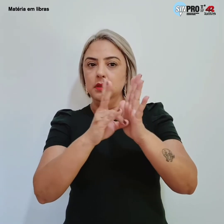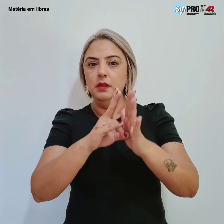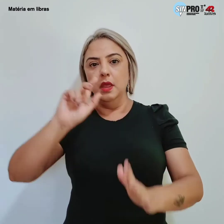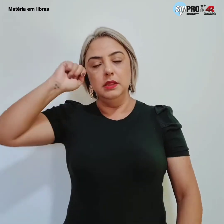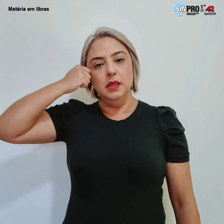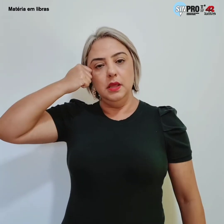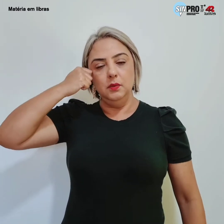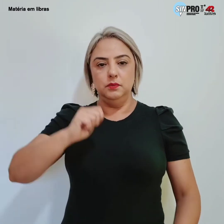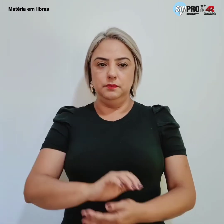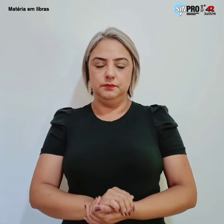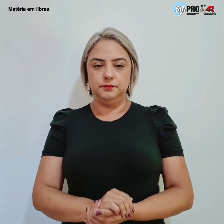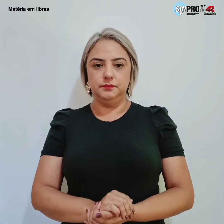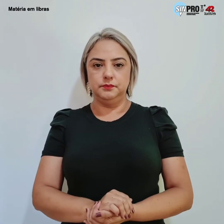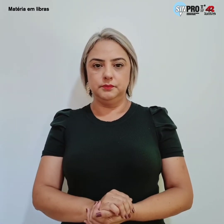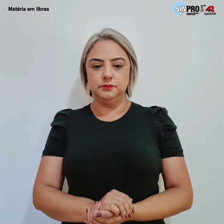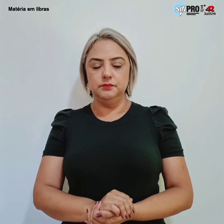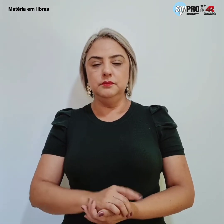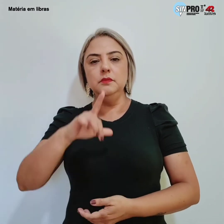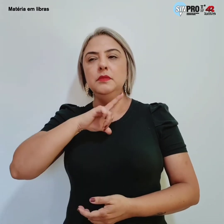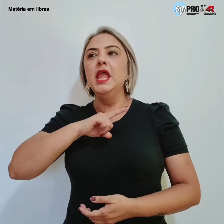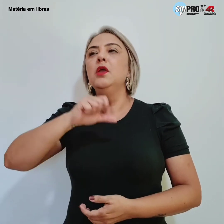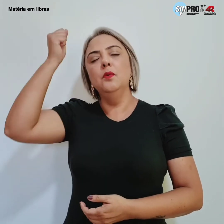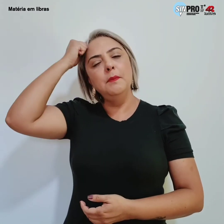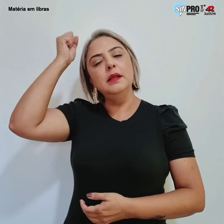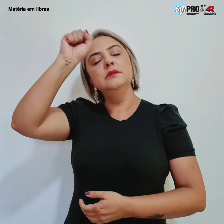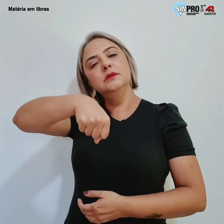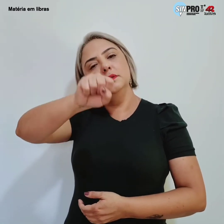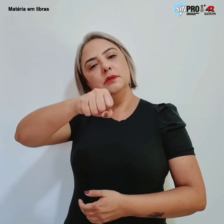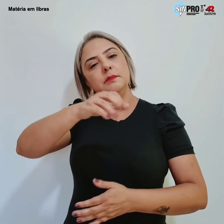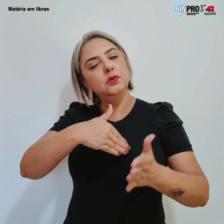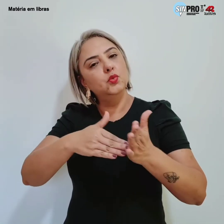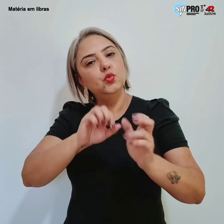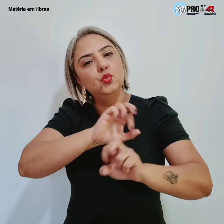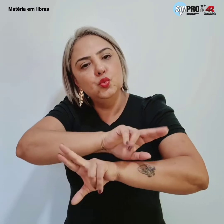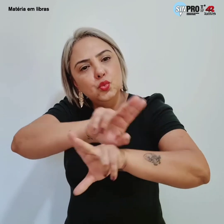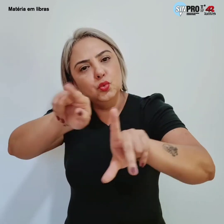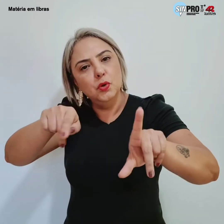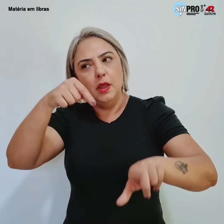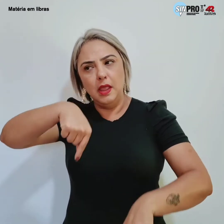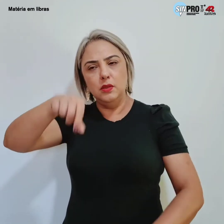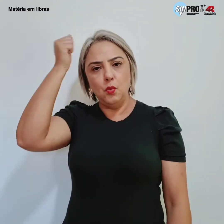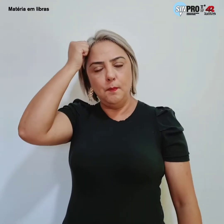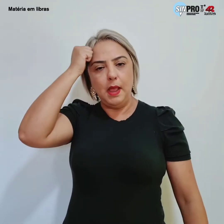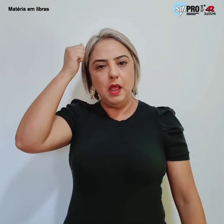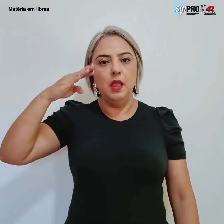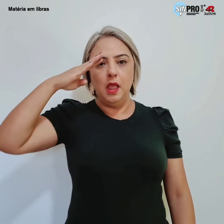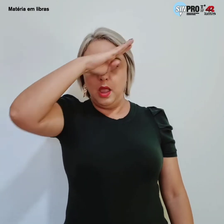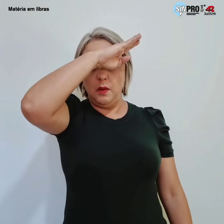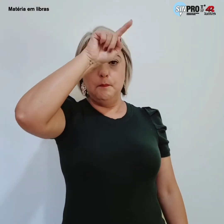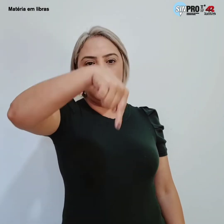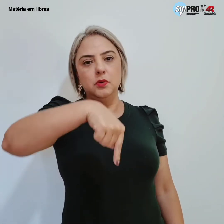de ser negro. Existe um culpado para tudo isso, e esse culpado é o